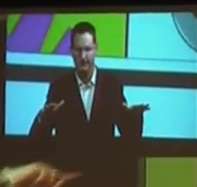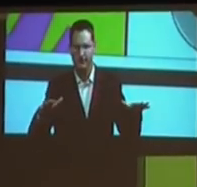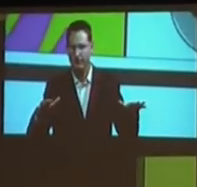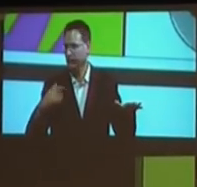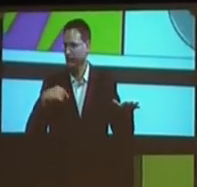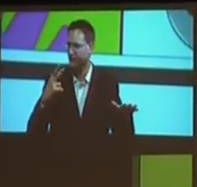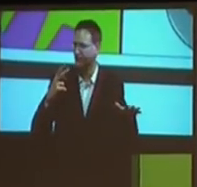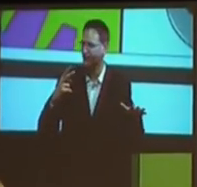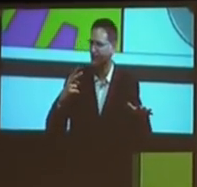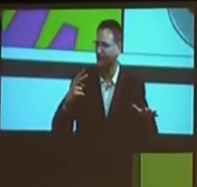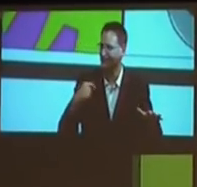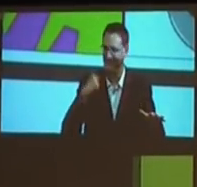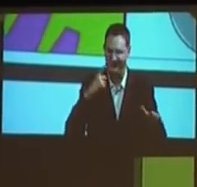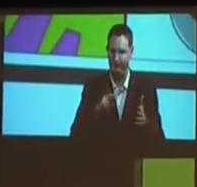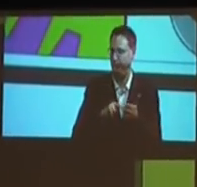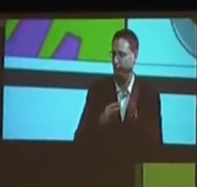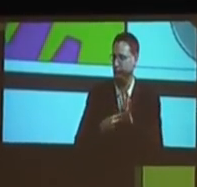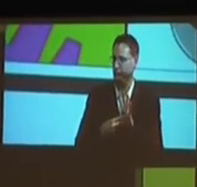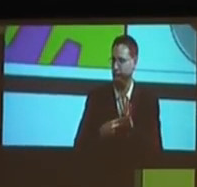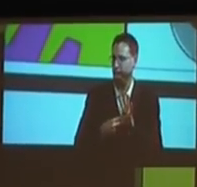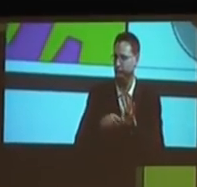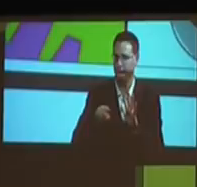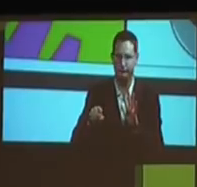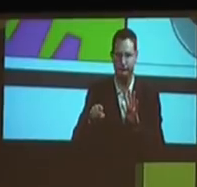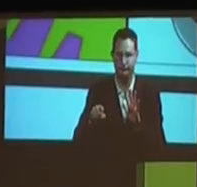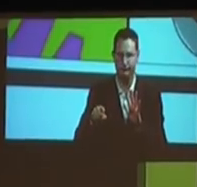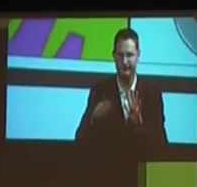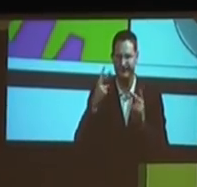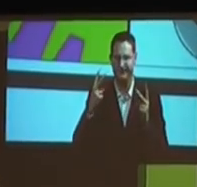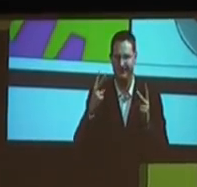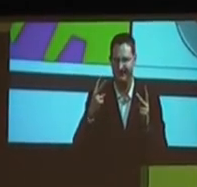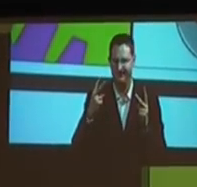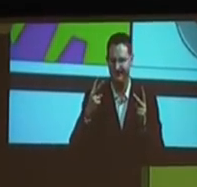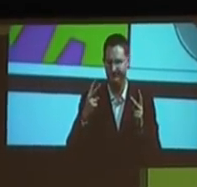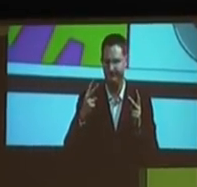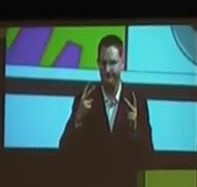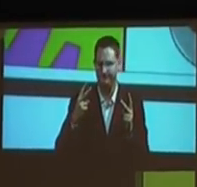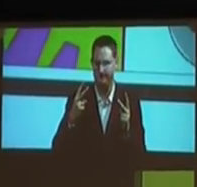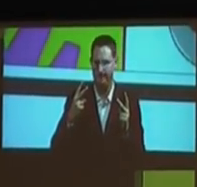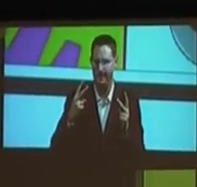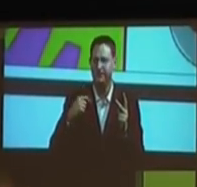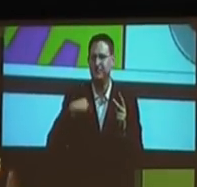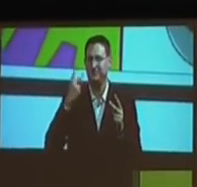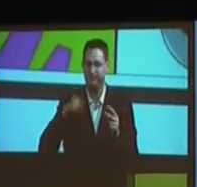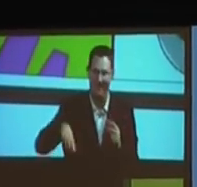Ja, ich habe so ein bisschen das Gefühl, wir unterhalten uns jetzt sehr über medizinische Aspekte.